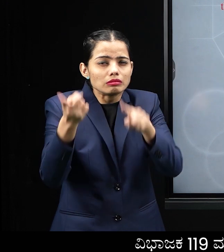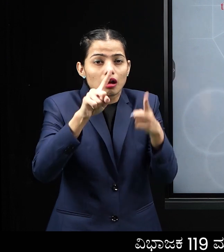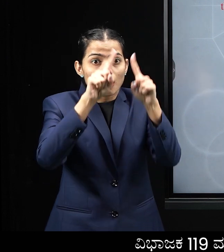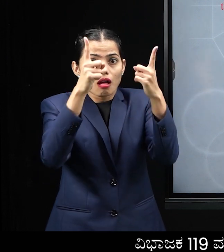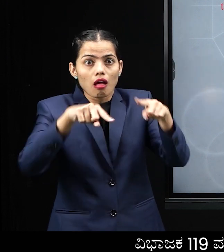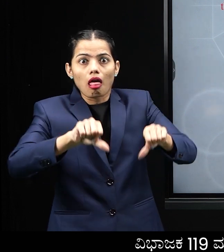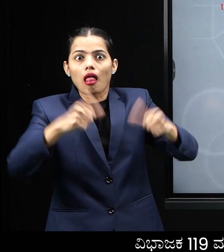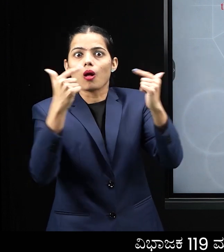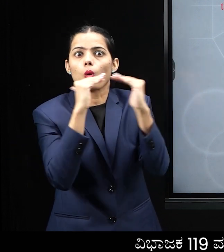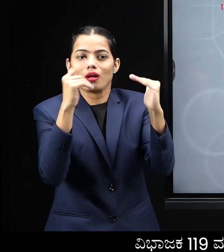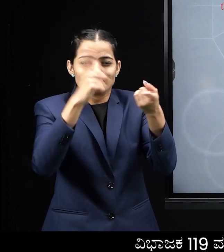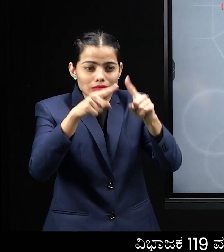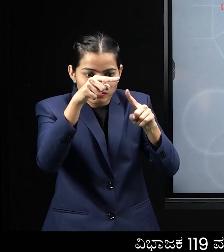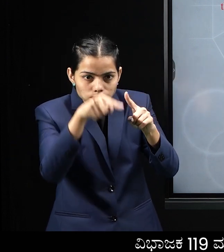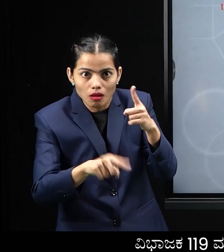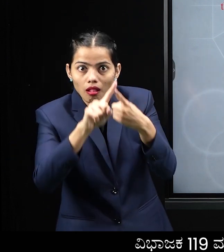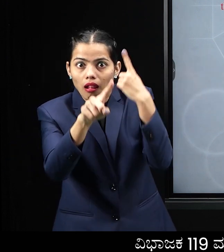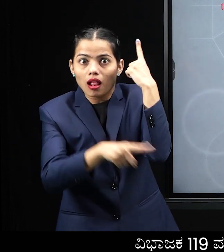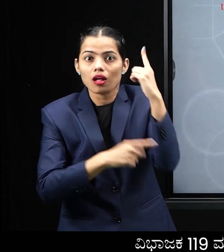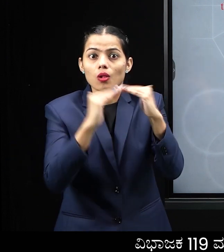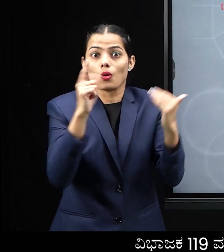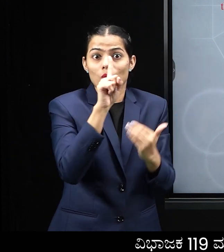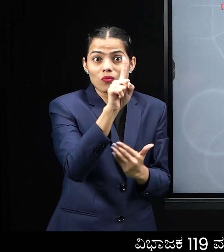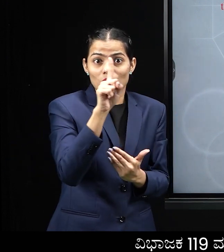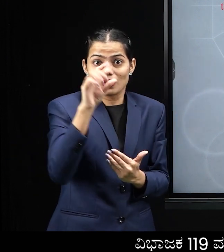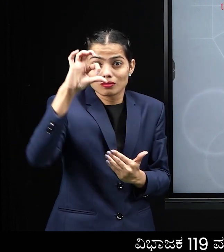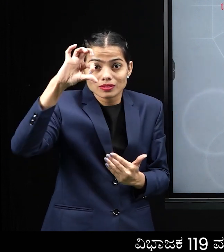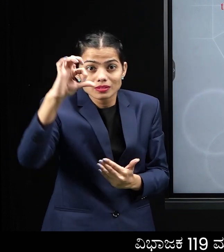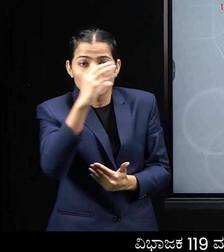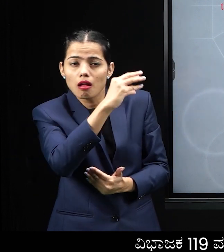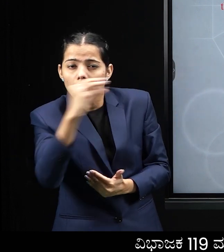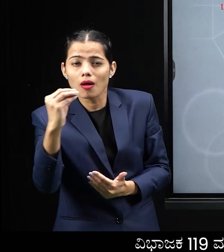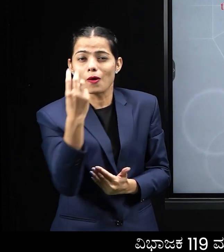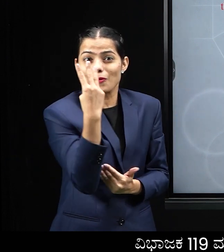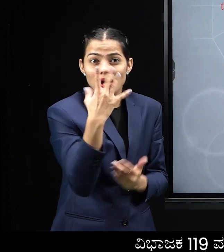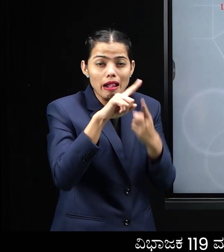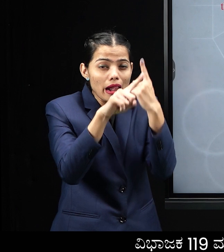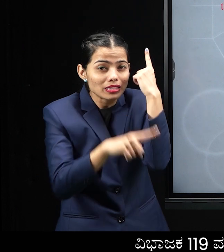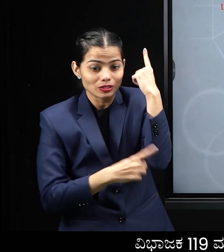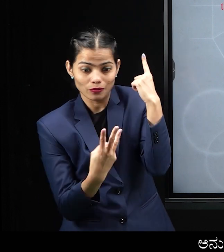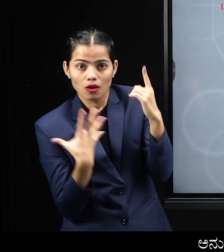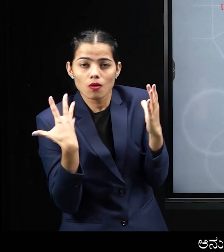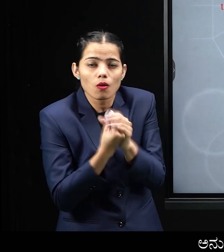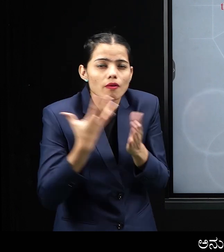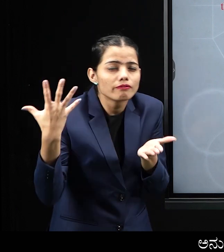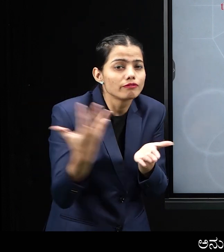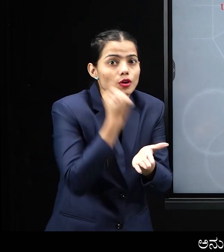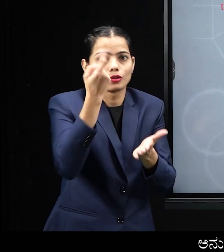ವಿಭಾಜಕ 119 ಮತ್ತು ಉಳಿದ 35ಗೆ ಯೂಕ್ಲಿಡ್ ಡಿವಿಷನ್ ಅಲ್ಗಾರಿದಮ್ ಅನ್ನು ಅನ್ವಯಿಸುವುದರಿಂದ